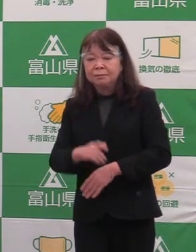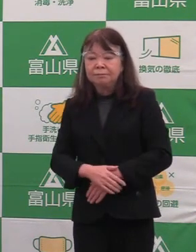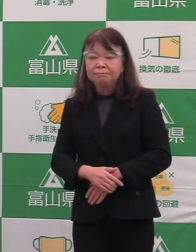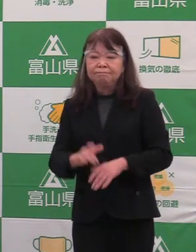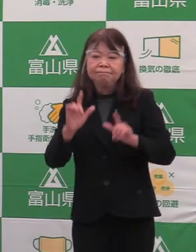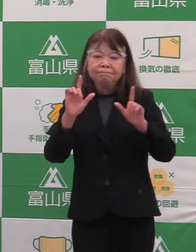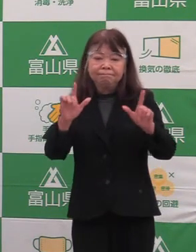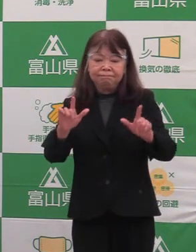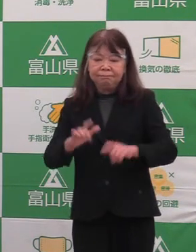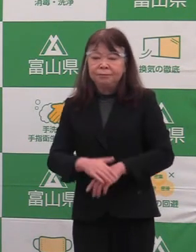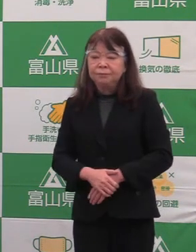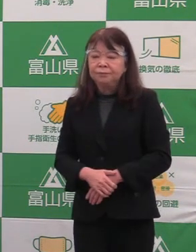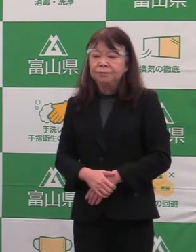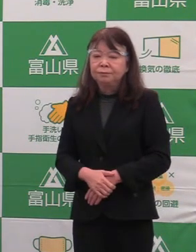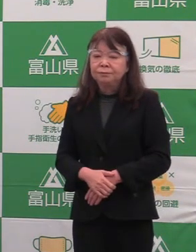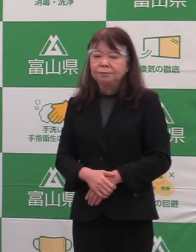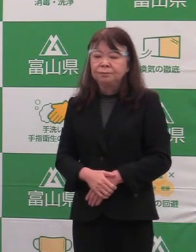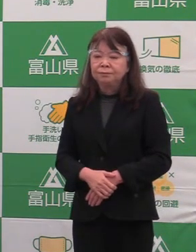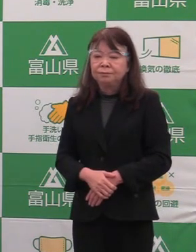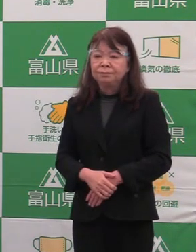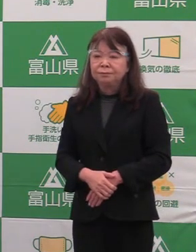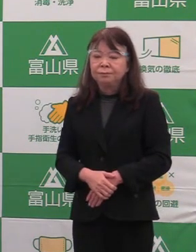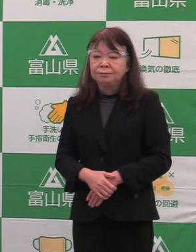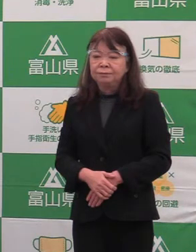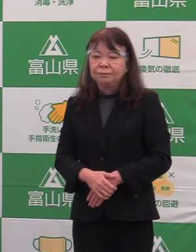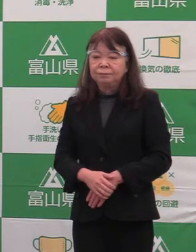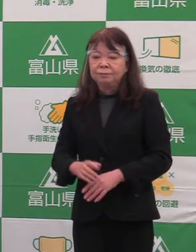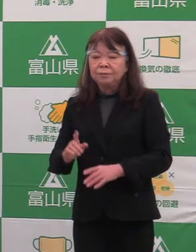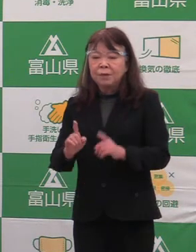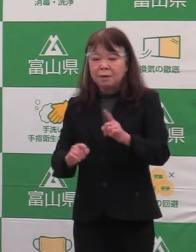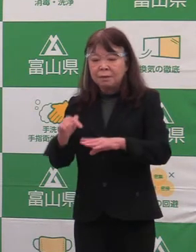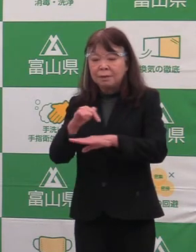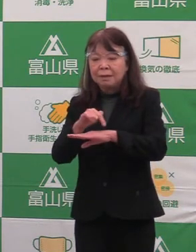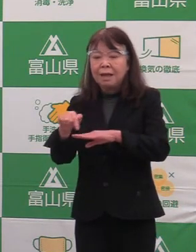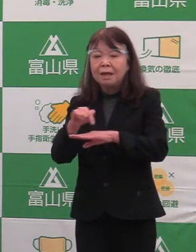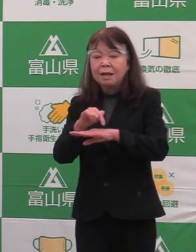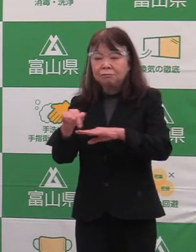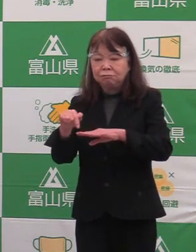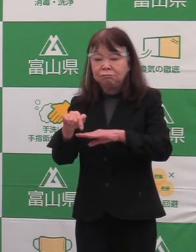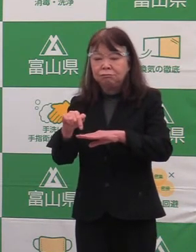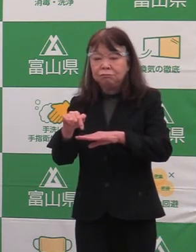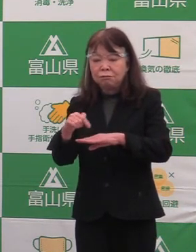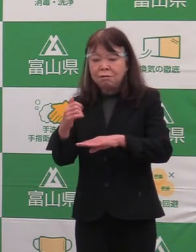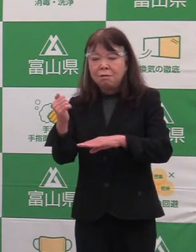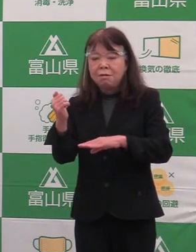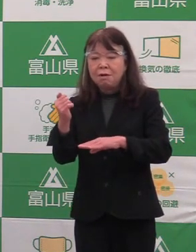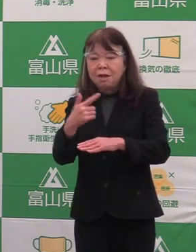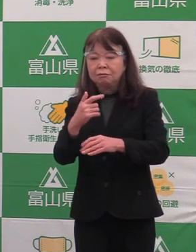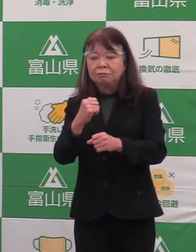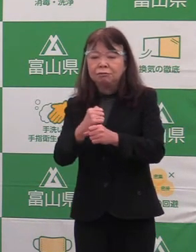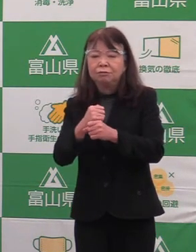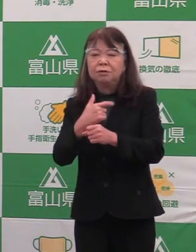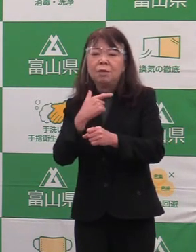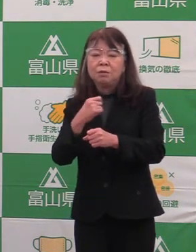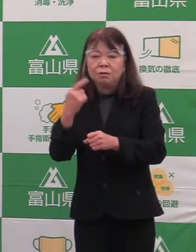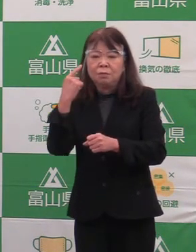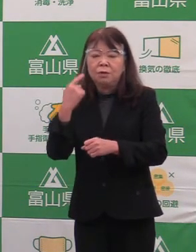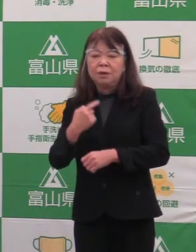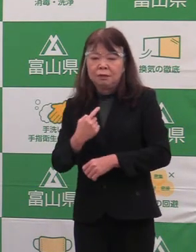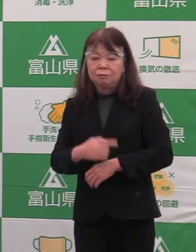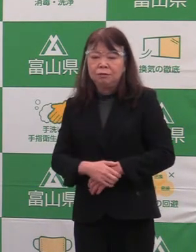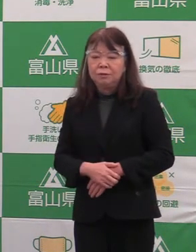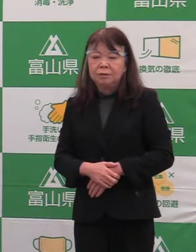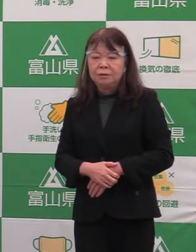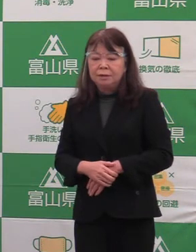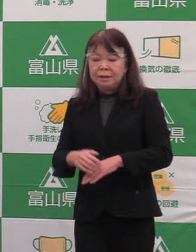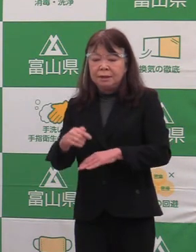はい、それは、とにかく計画を早く、こちらとしては